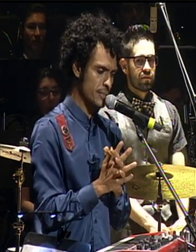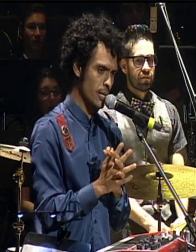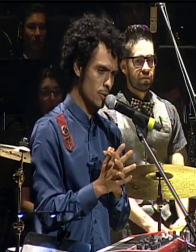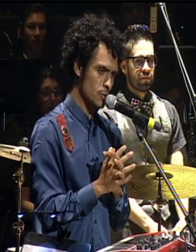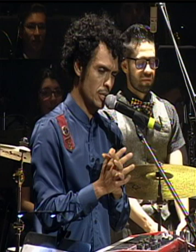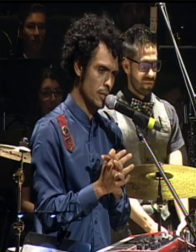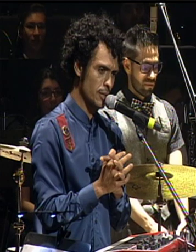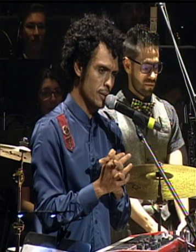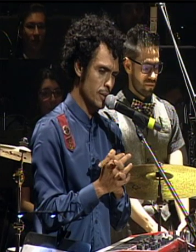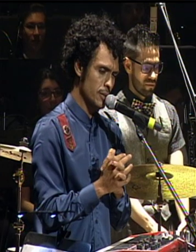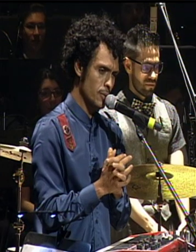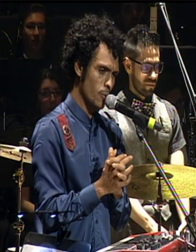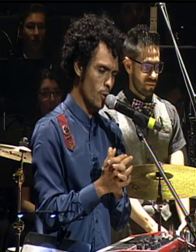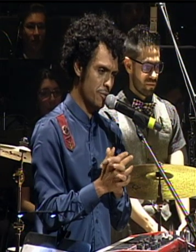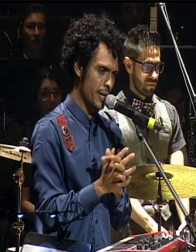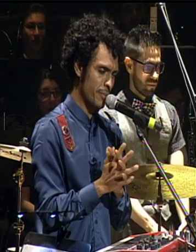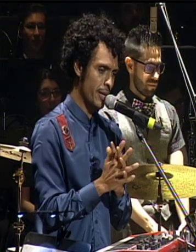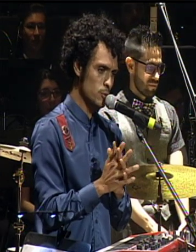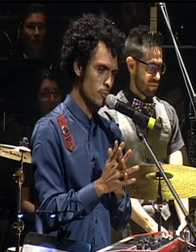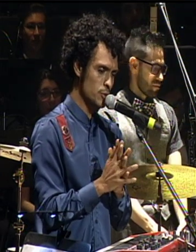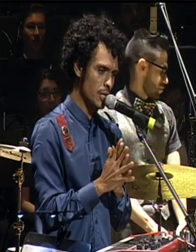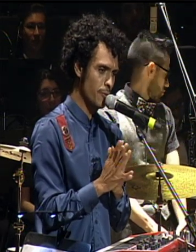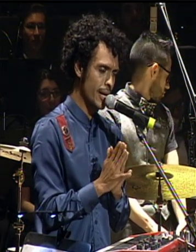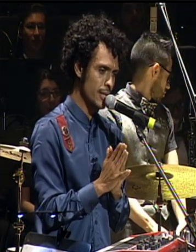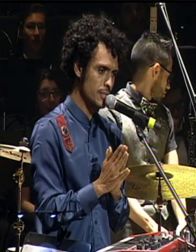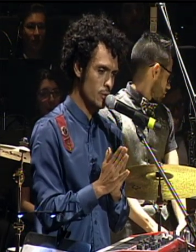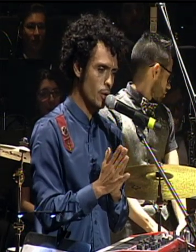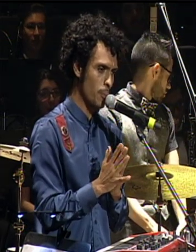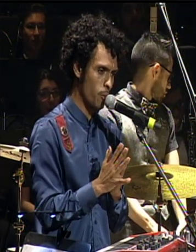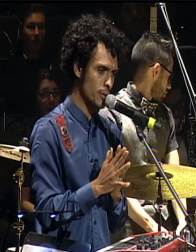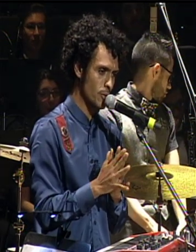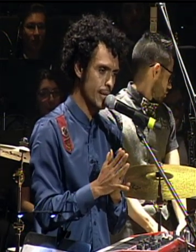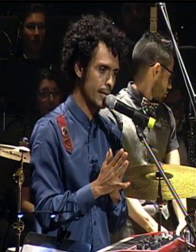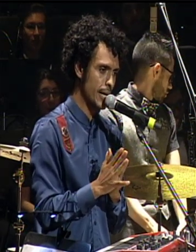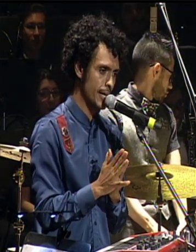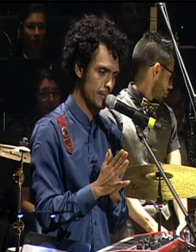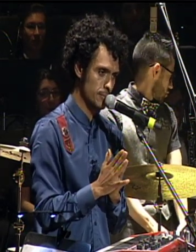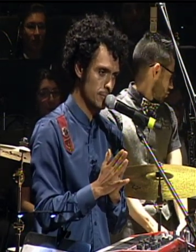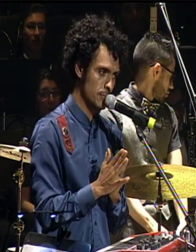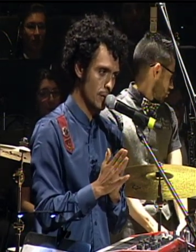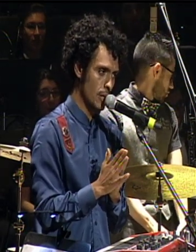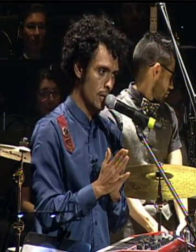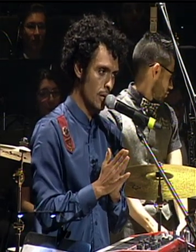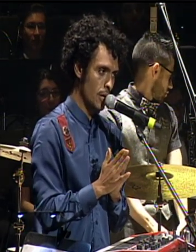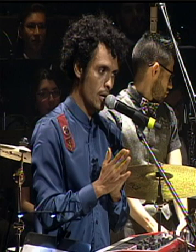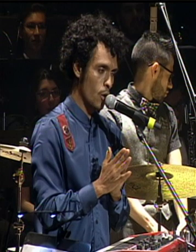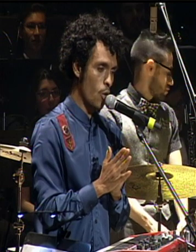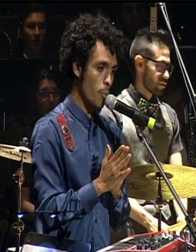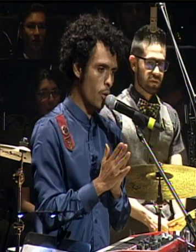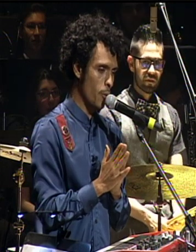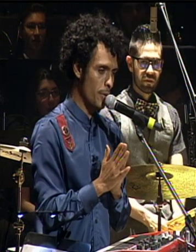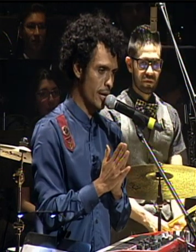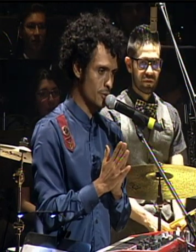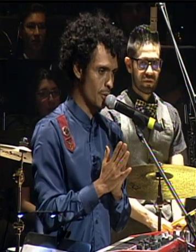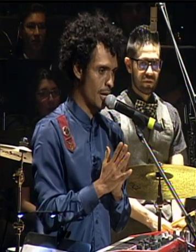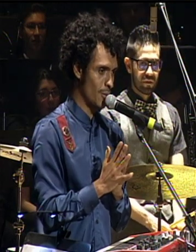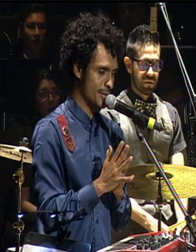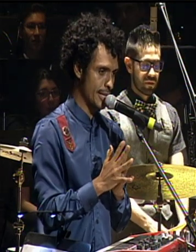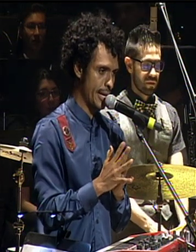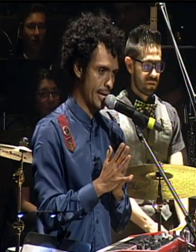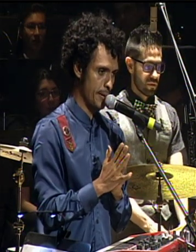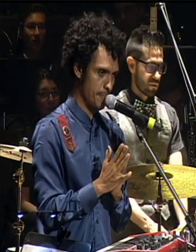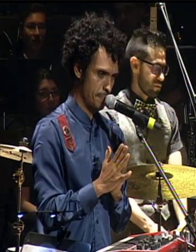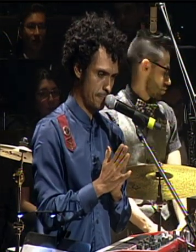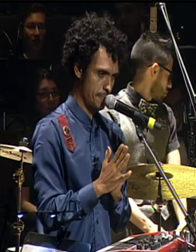hubiera pasado si Wolfgang Amadeus Mozart hubiera nacido en Puerto Candelaria. ¿Cómo hubiera sonado